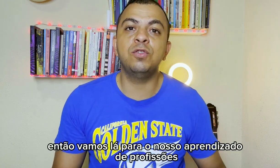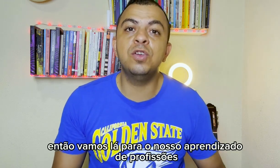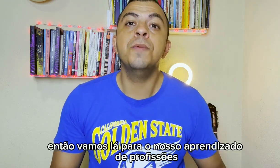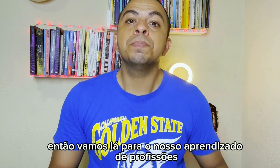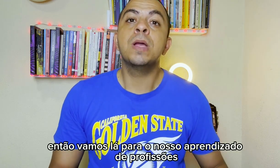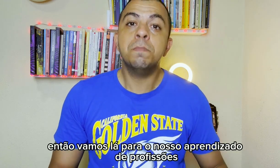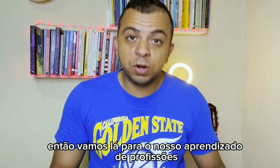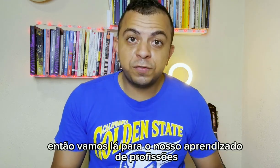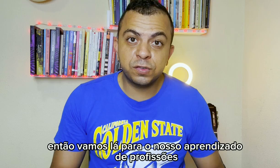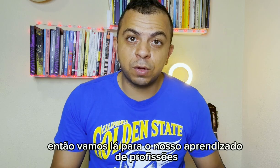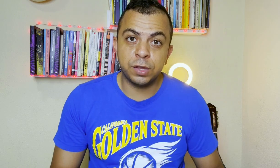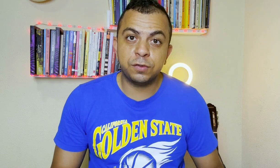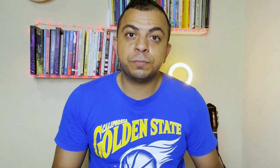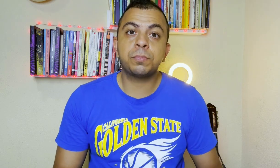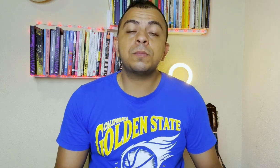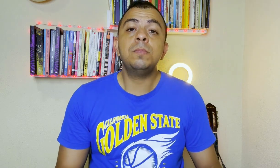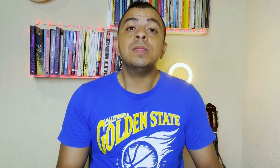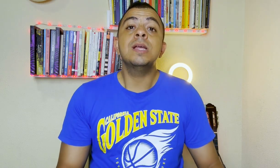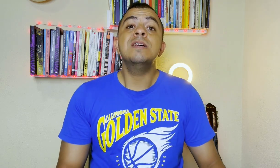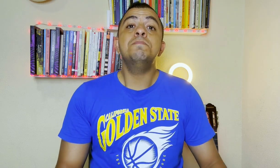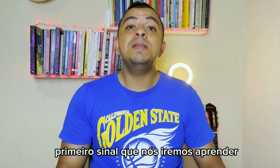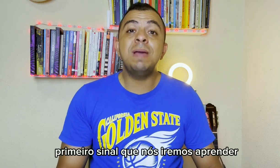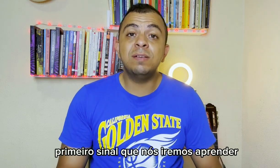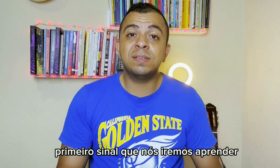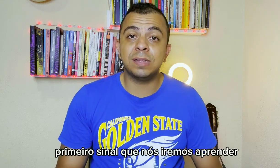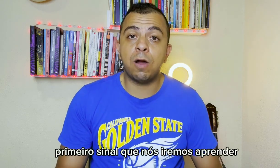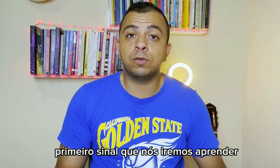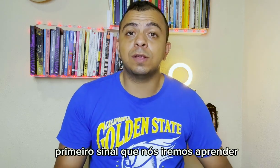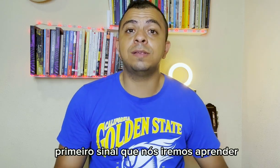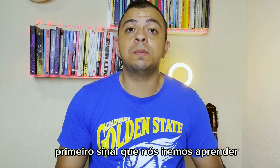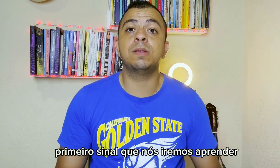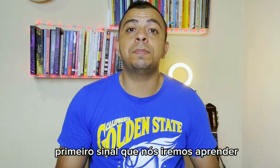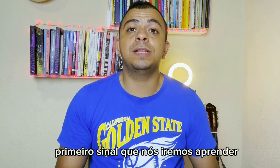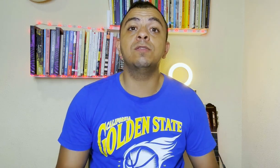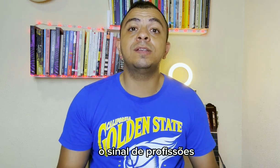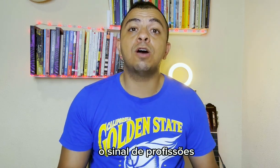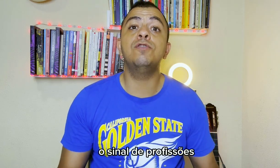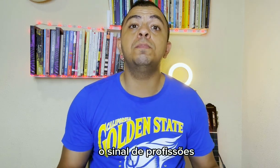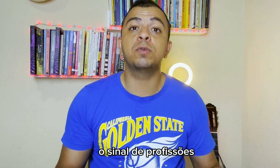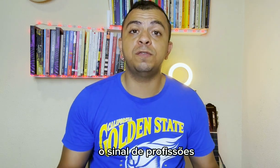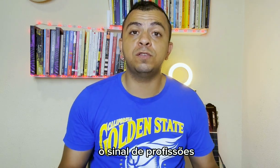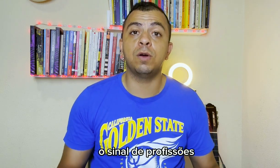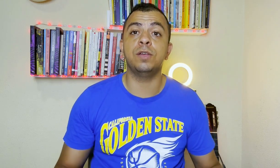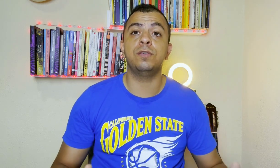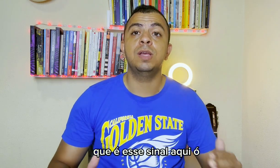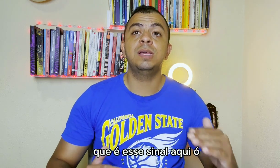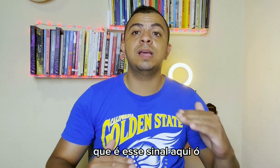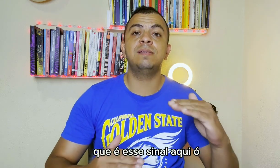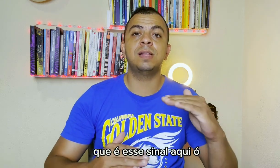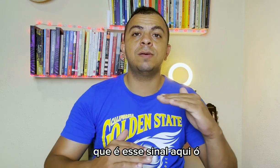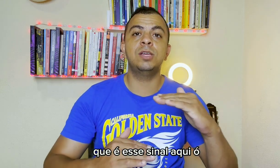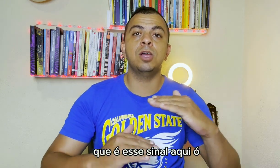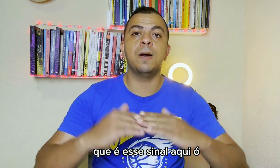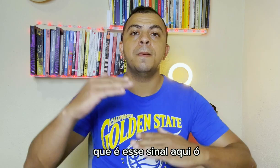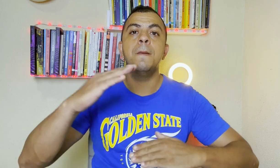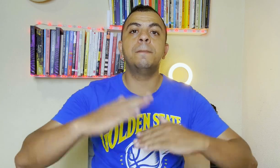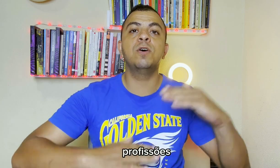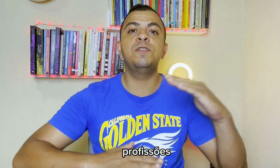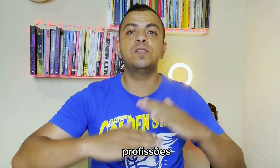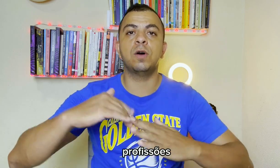de profissões. Primeiro sinal que nós iremos aprender é o sinal de profissões, que é esse sinal aqui, ó.